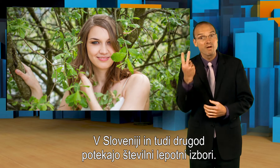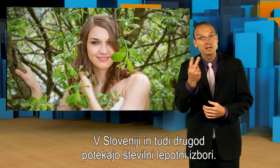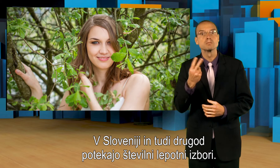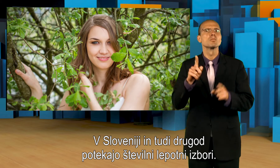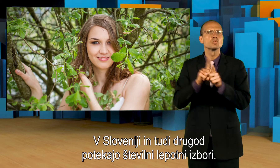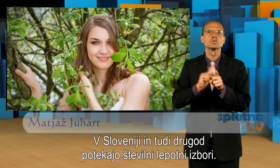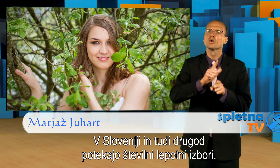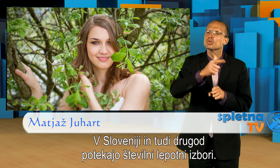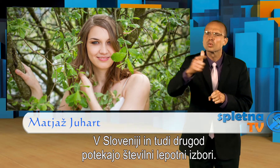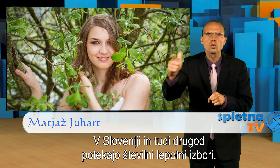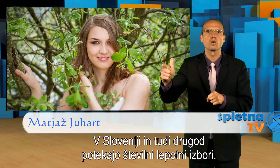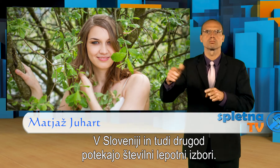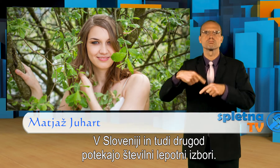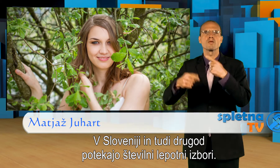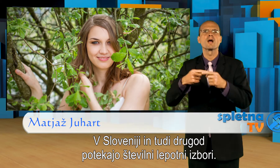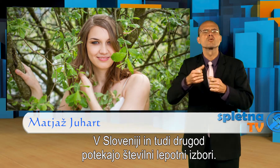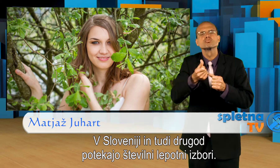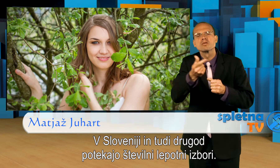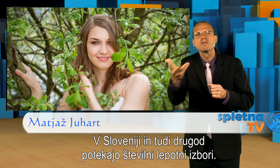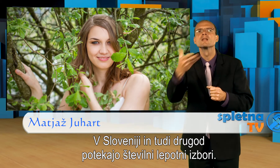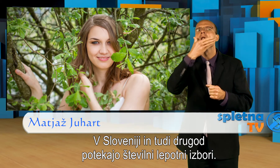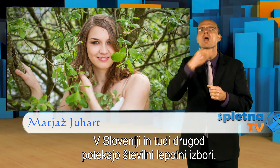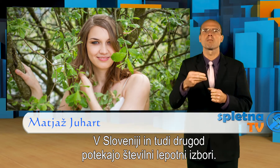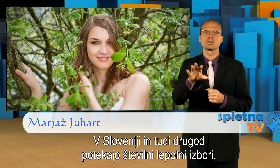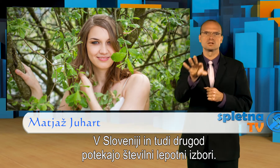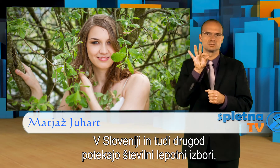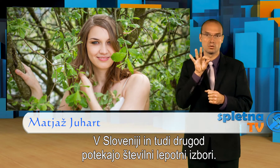V Sloveniji in tudi drugod potekajo številni lepotni izbori.